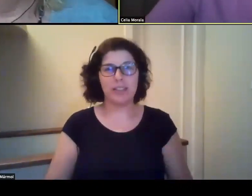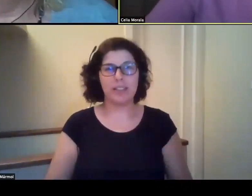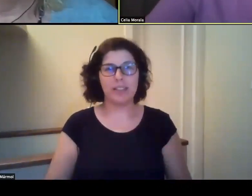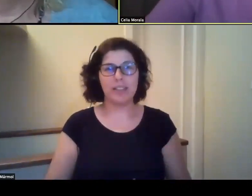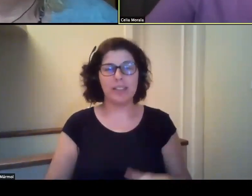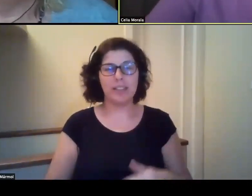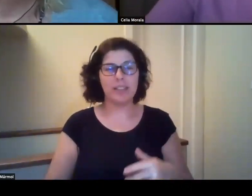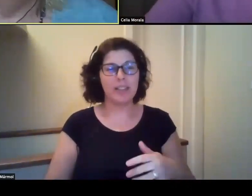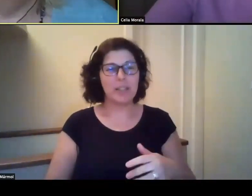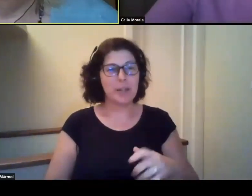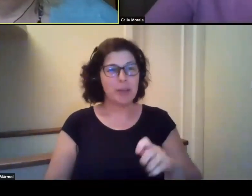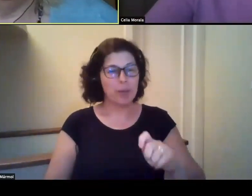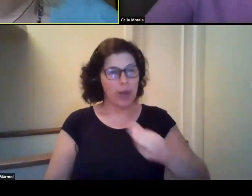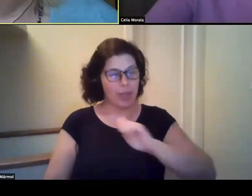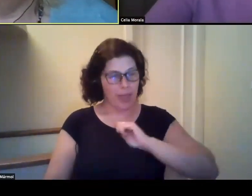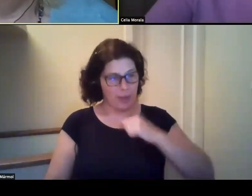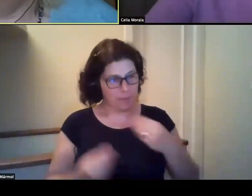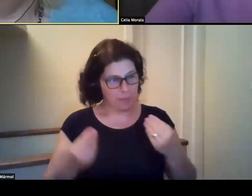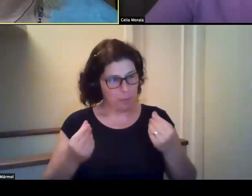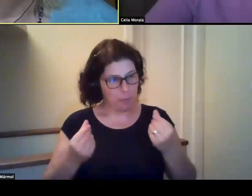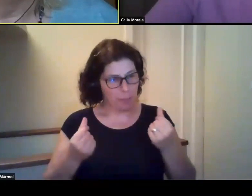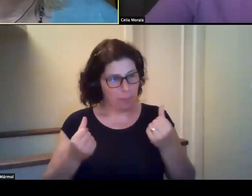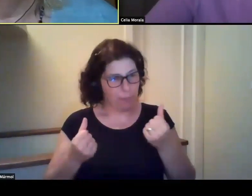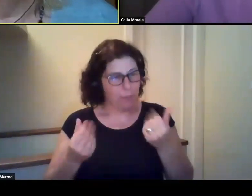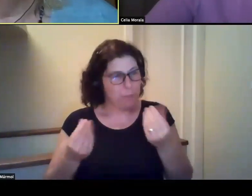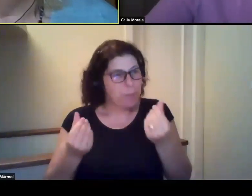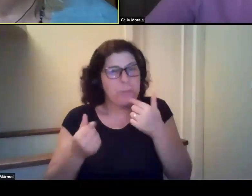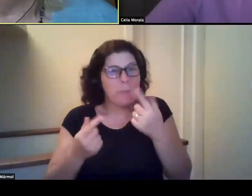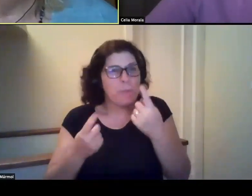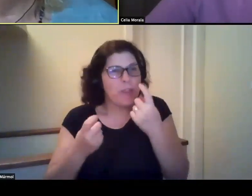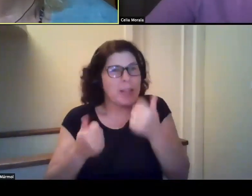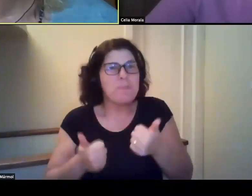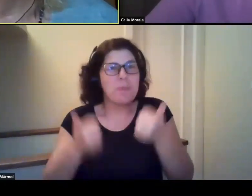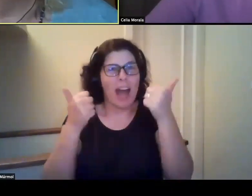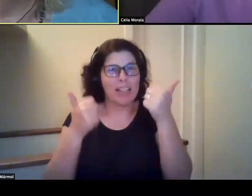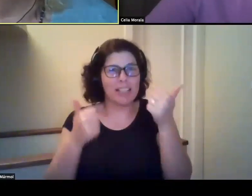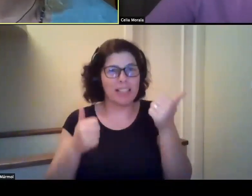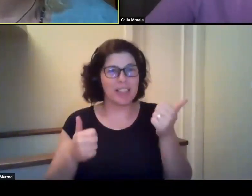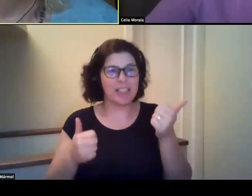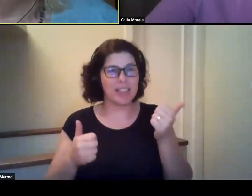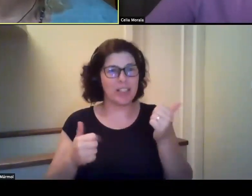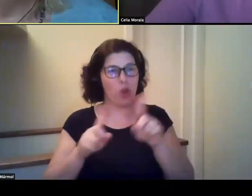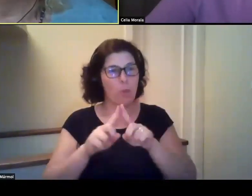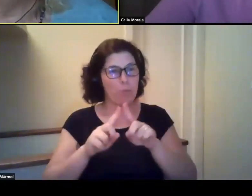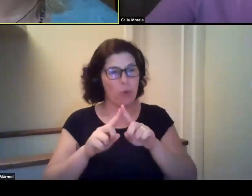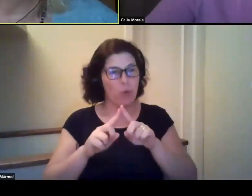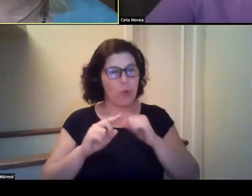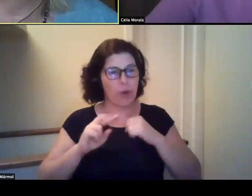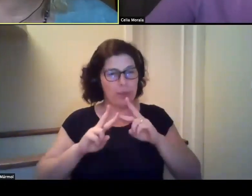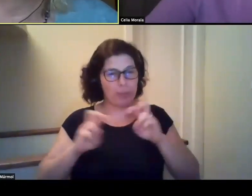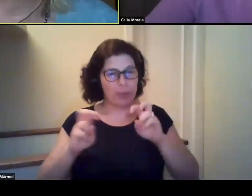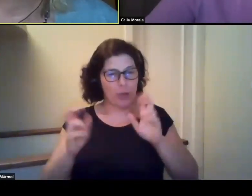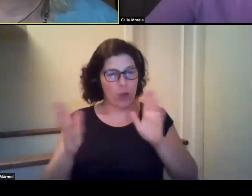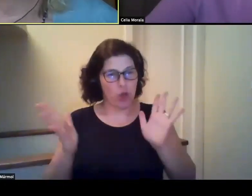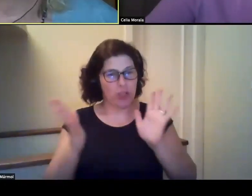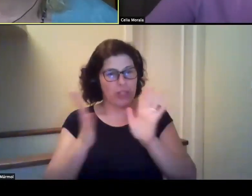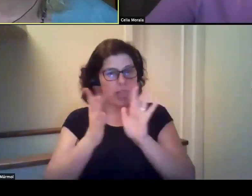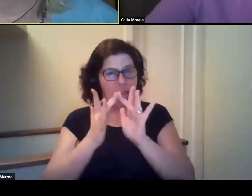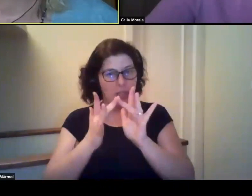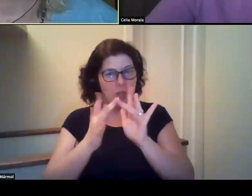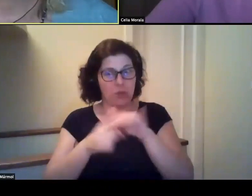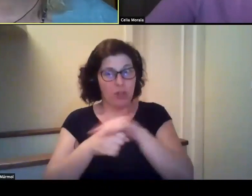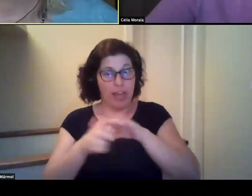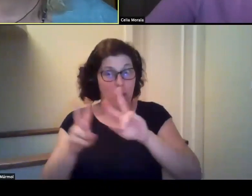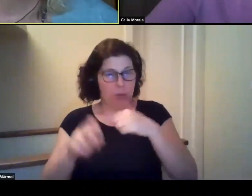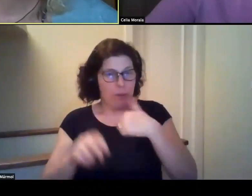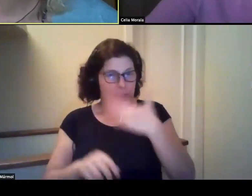con ganas de más, ¿eh? Esto ha sido un tomar contacto con una nueva realidad para nosotros, desde luego desde el voluntariado